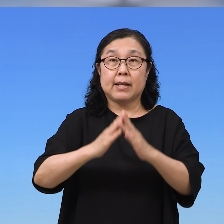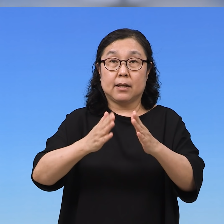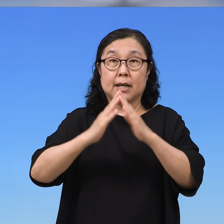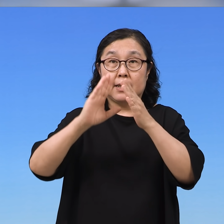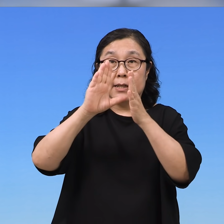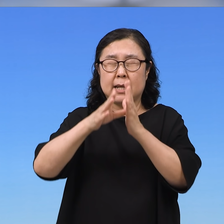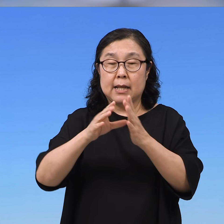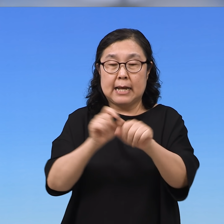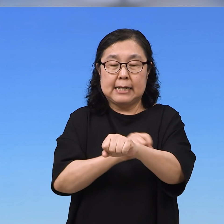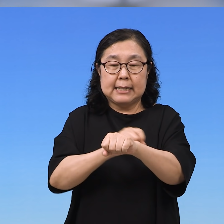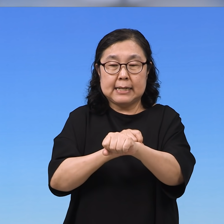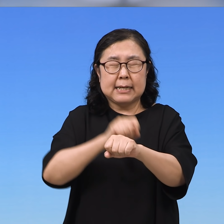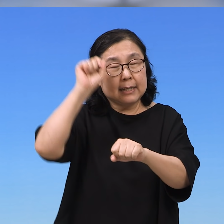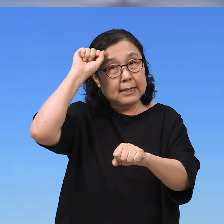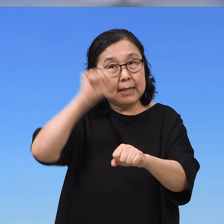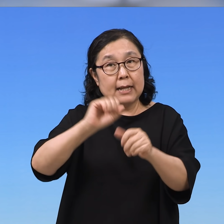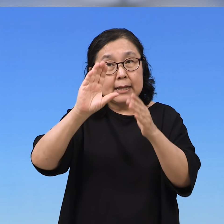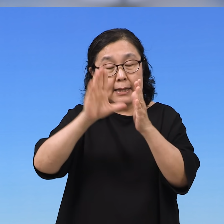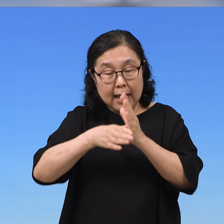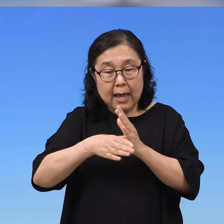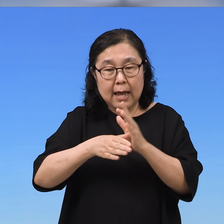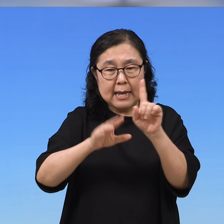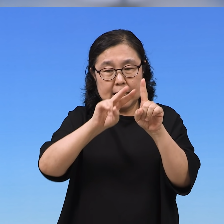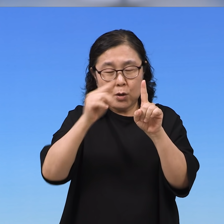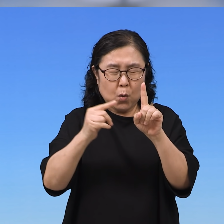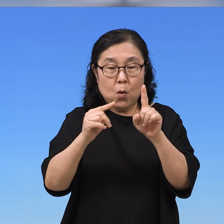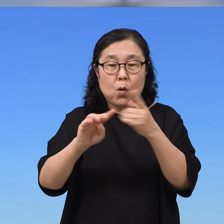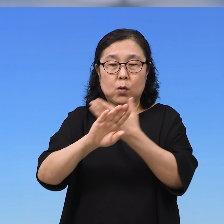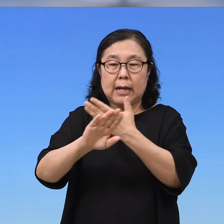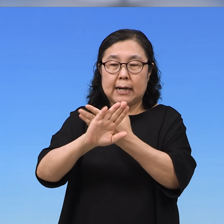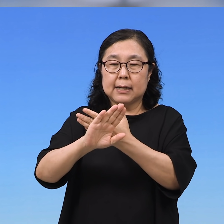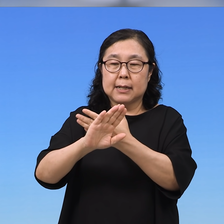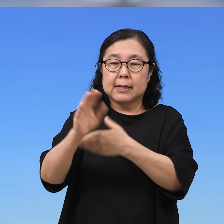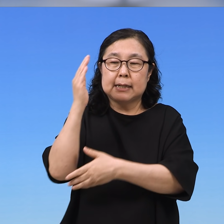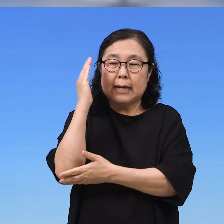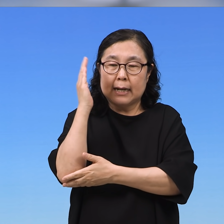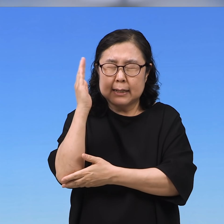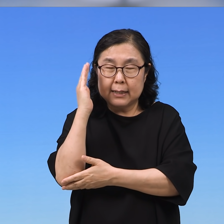동안에 단 한 번도 특세 때 외부 강사 써본 적이 없습니다.